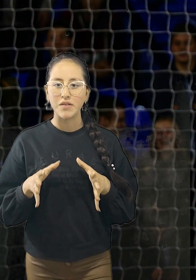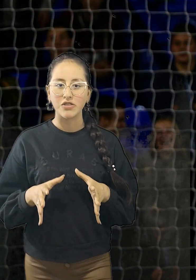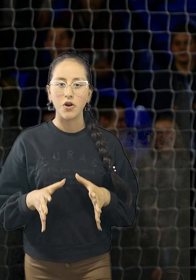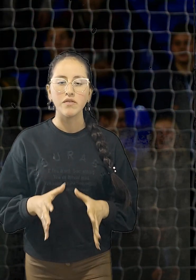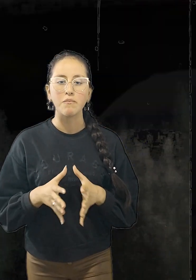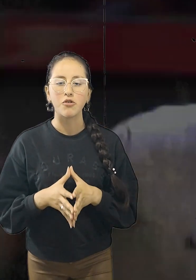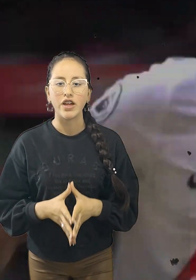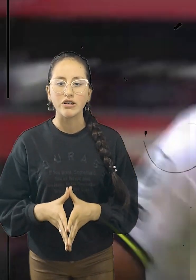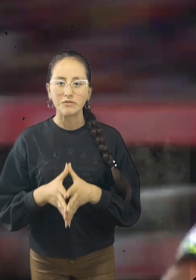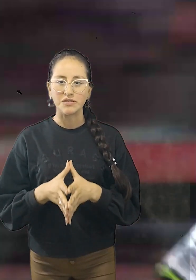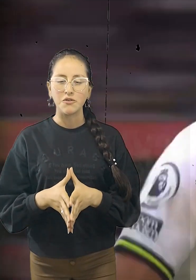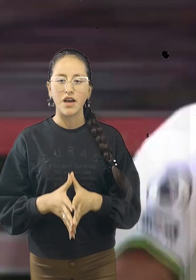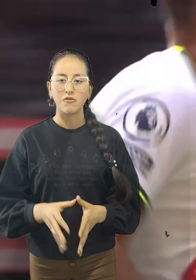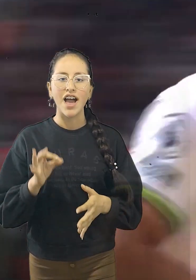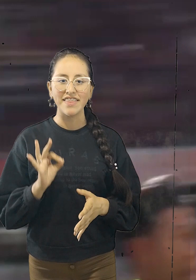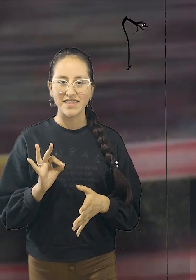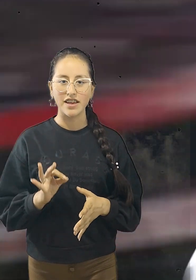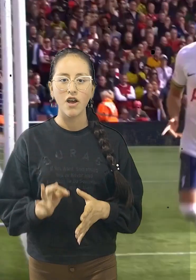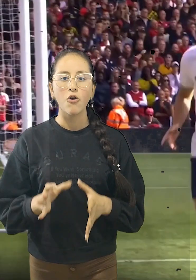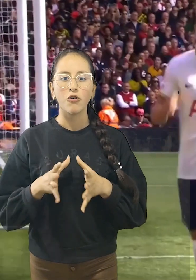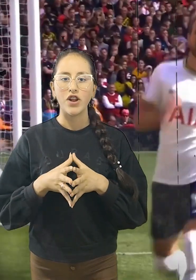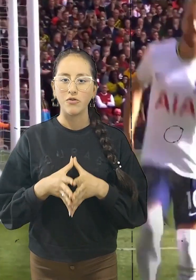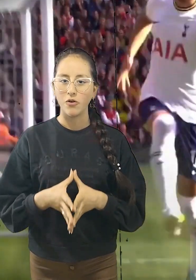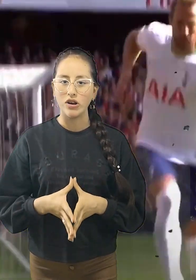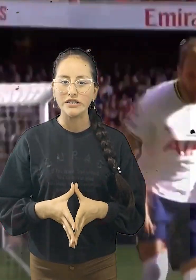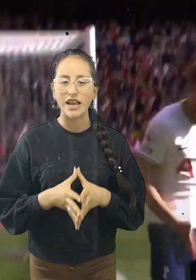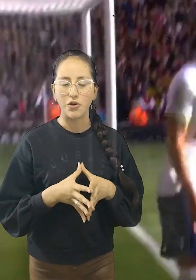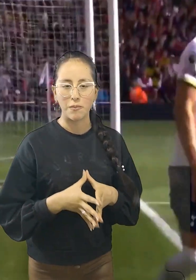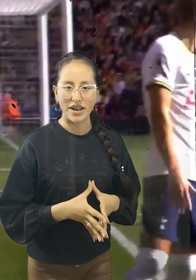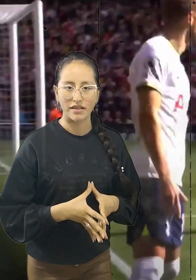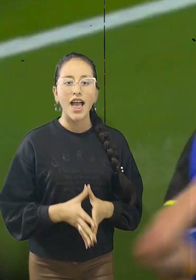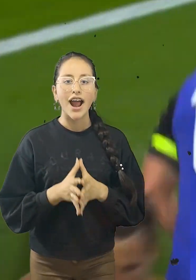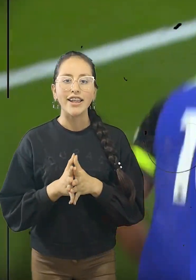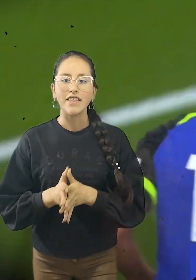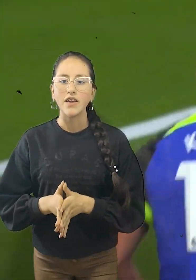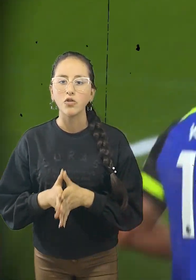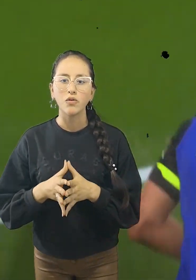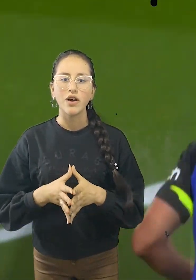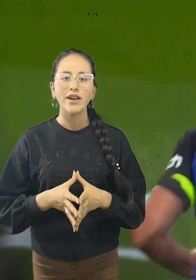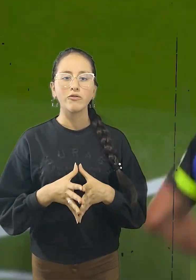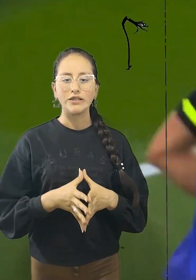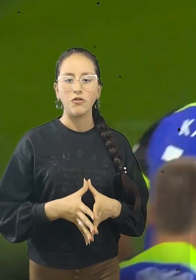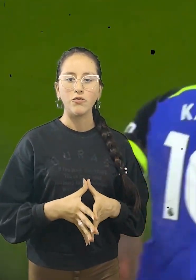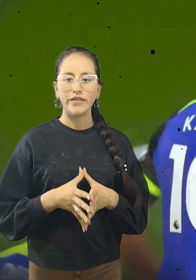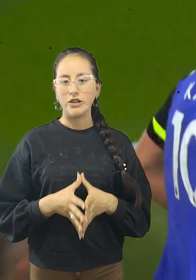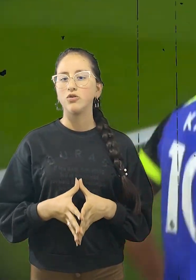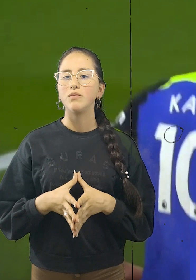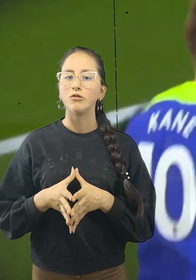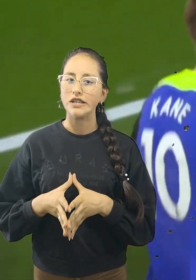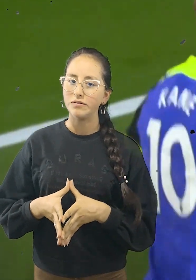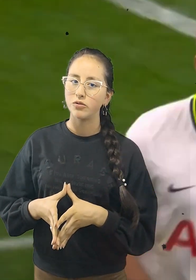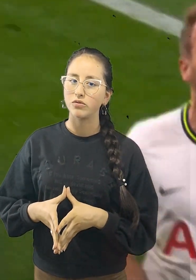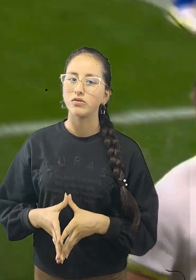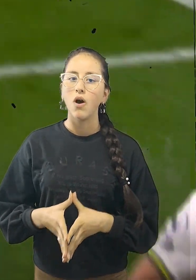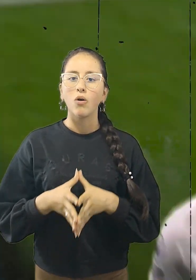se convirtió en portero después de anotar un hat-trick contra Ludogorets en la Europa League. El delantero tuvo una buena actuación durante los